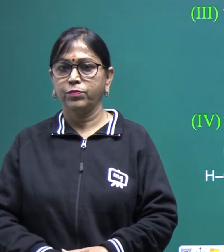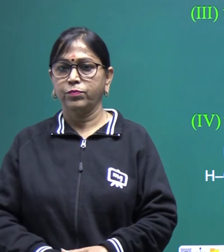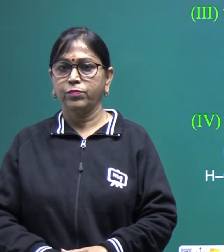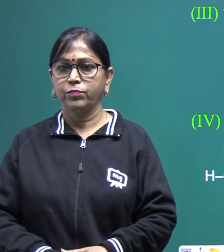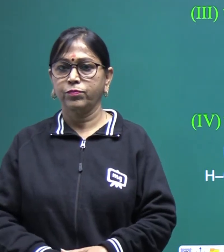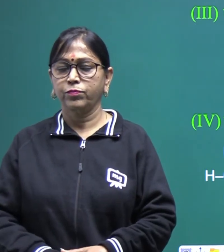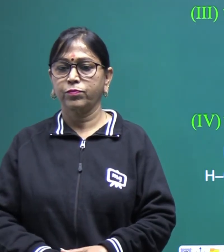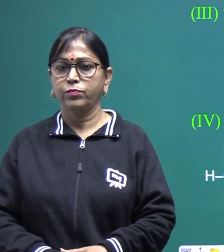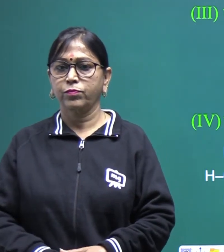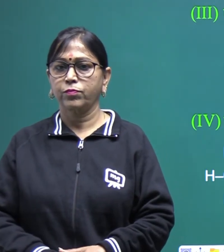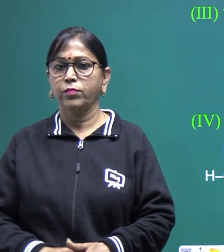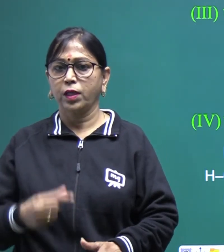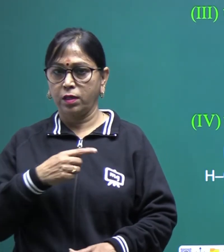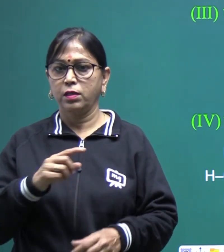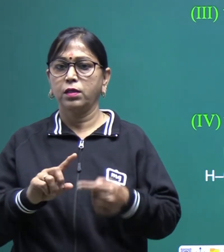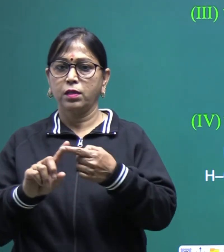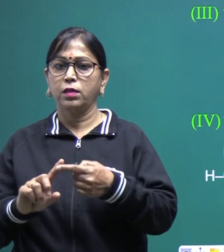आप इनके इलेक्ट्रॉन